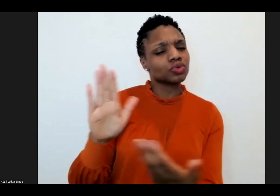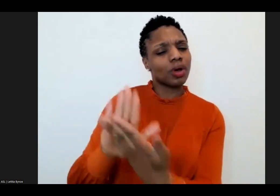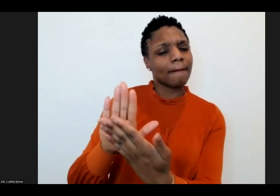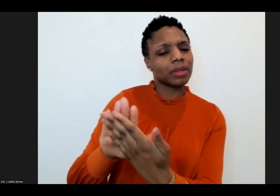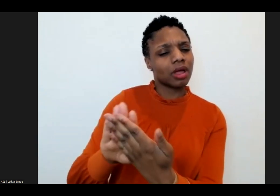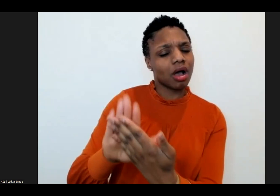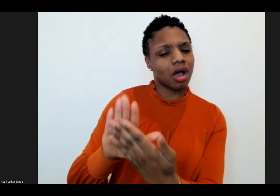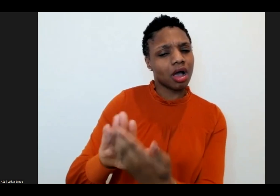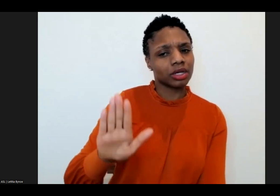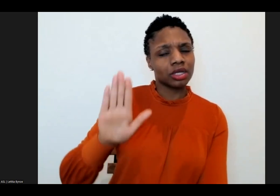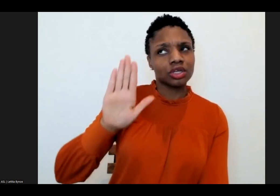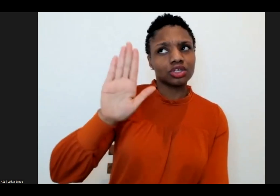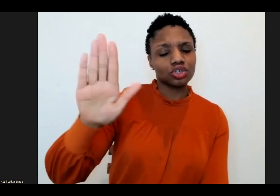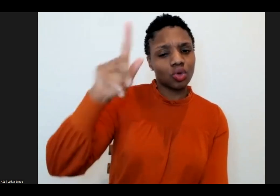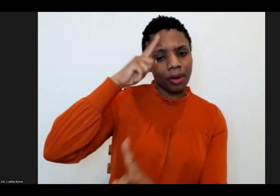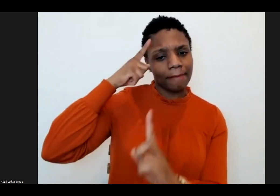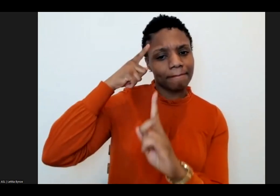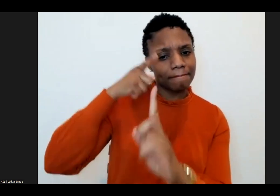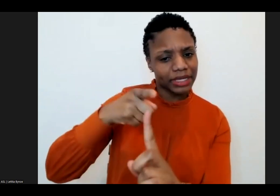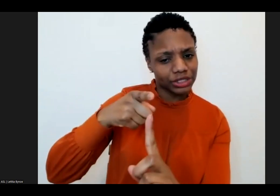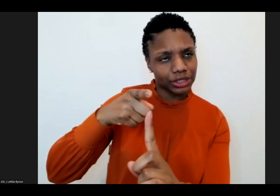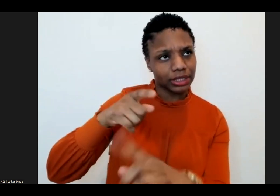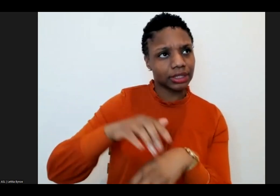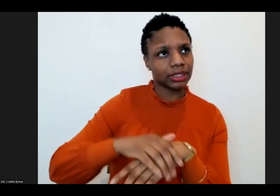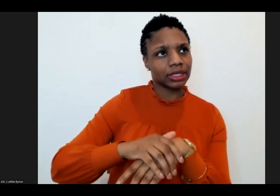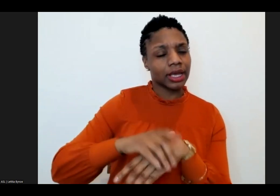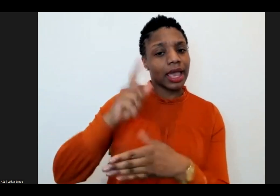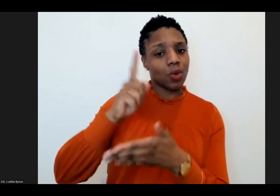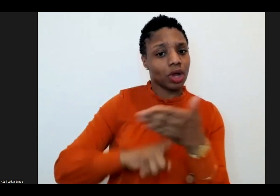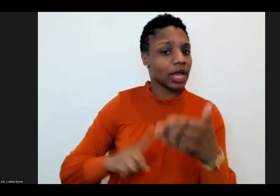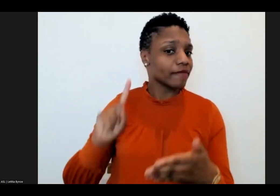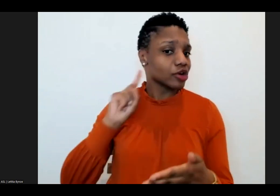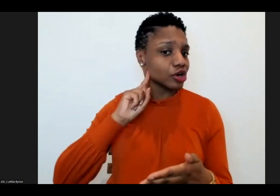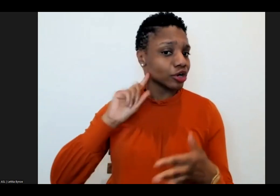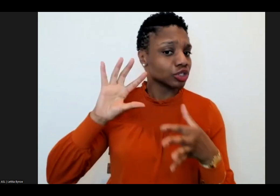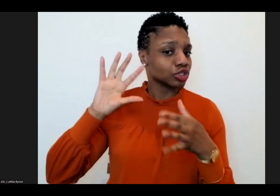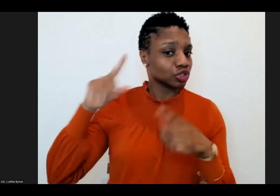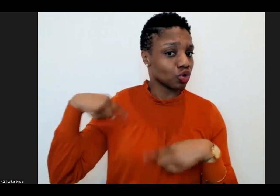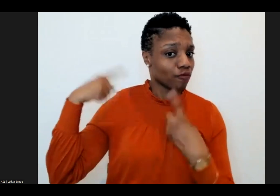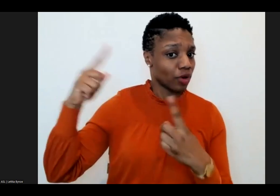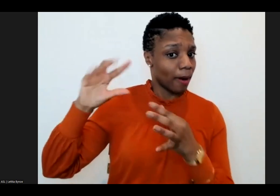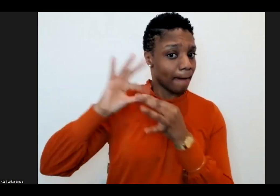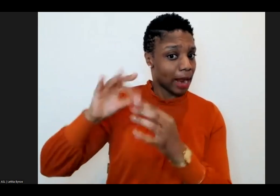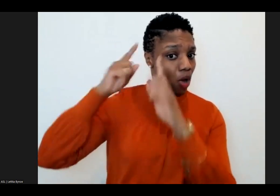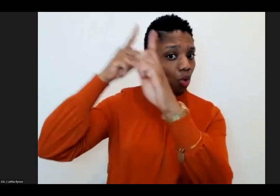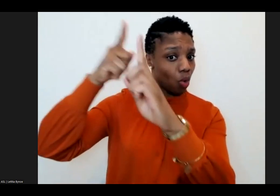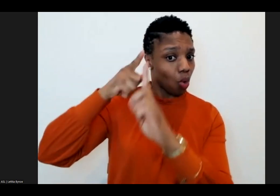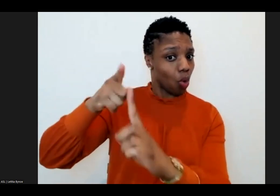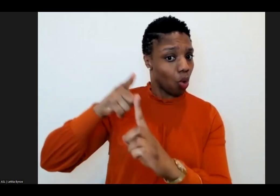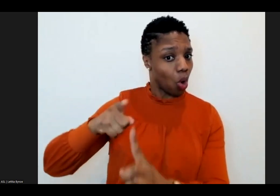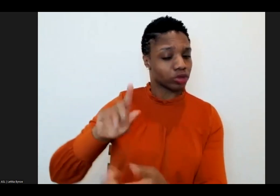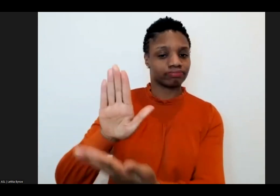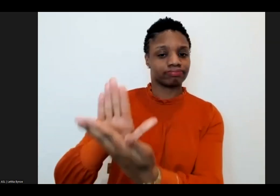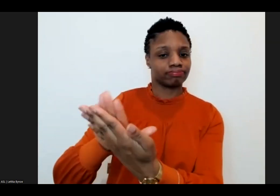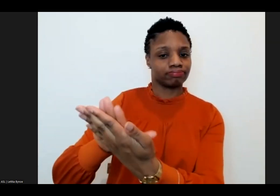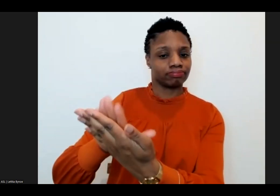quiero aplaudir la dirección de la comisión Ah que